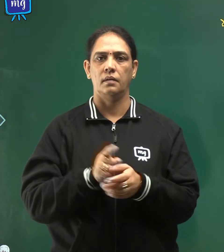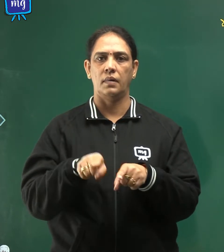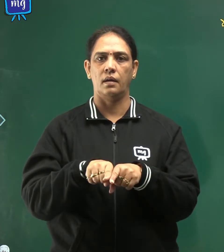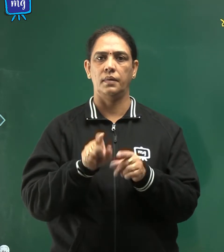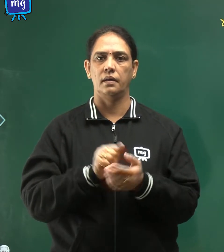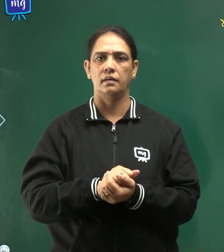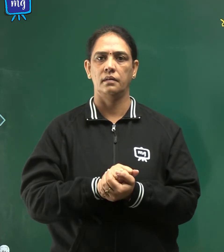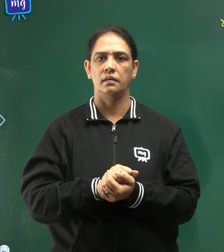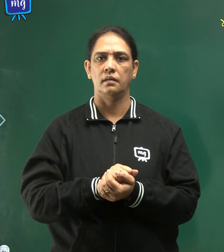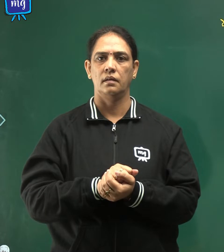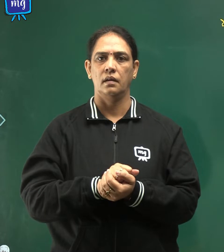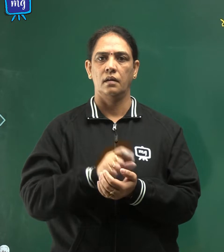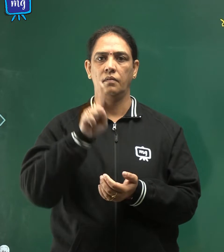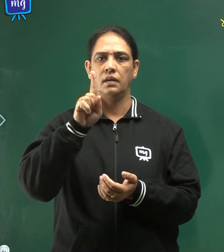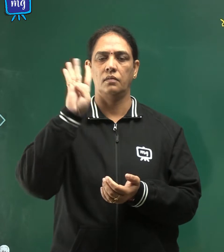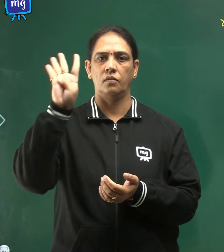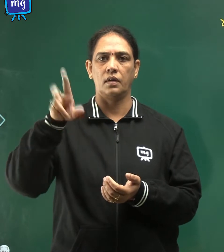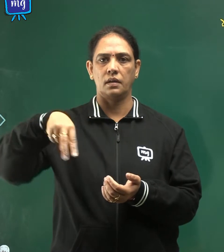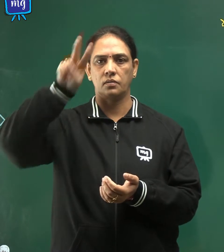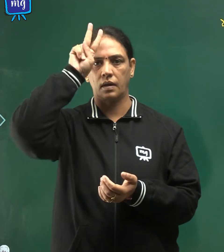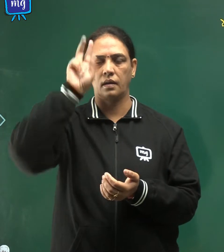बराबर 14 का स्क्वायर।